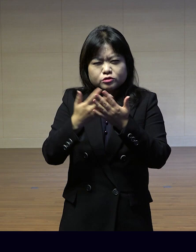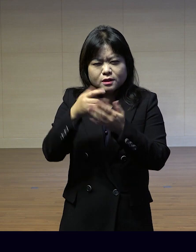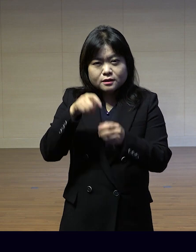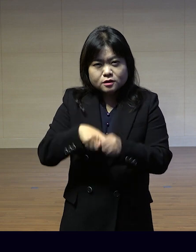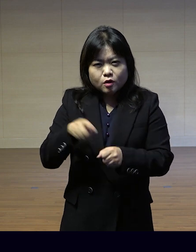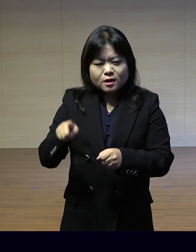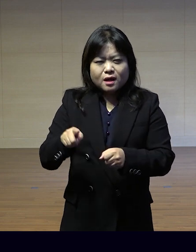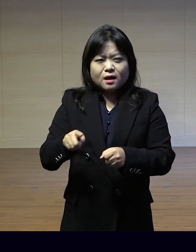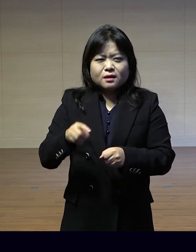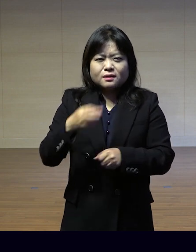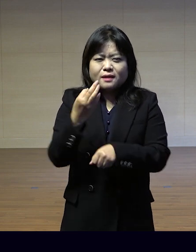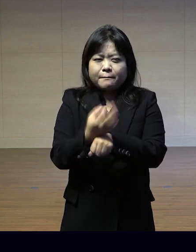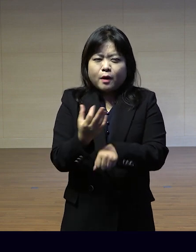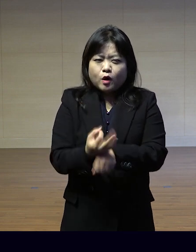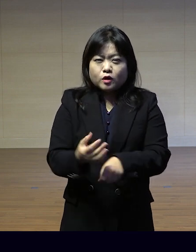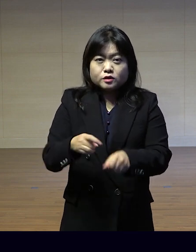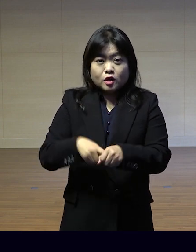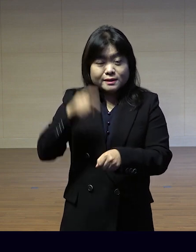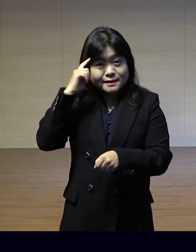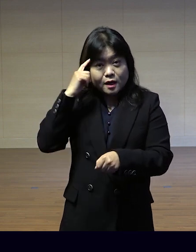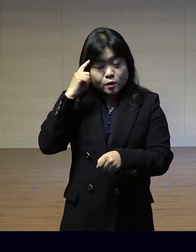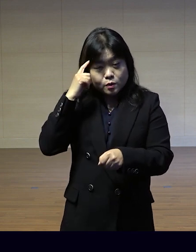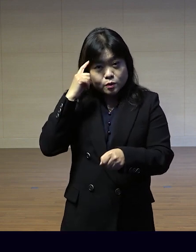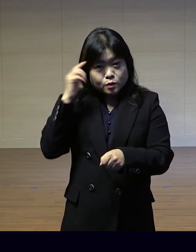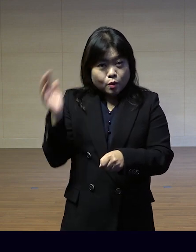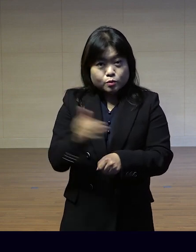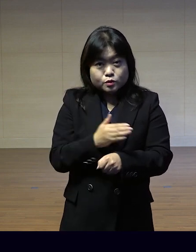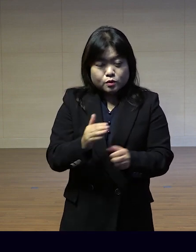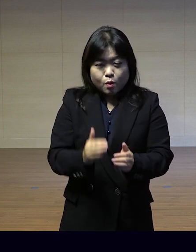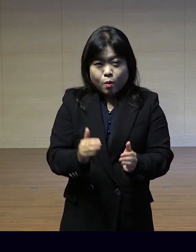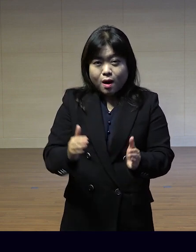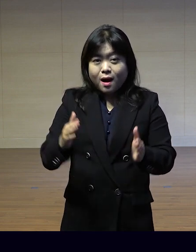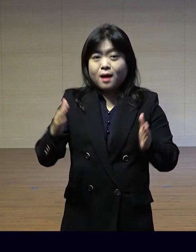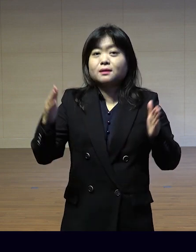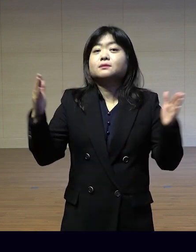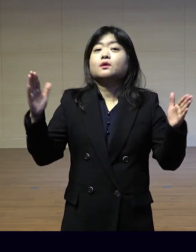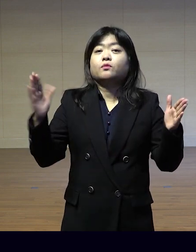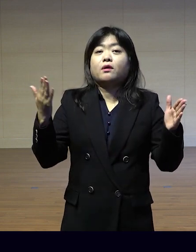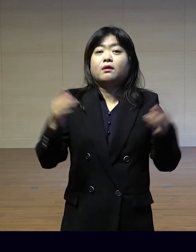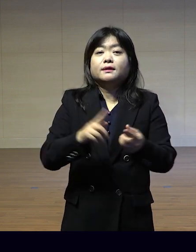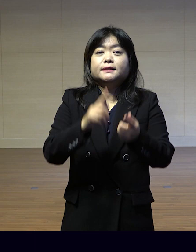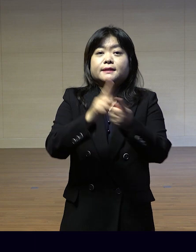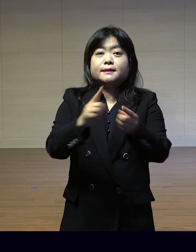단편적인 사유로부터 점차 확대되어서 대상 전체에 대한